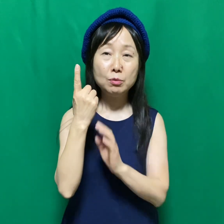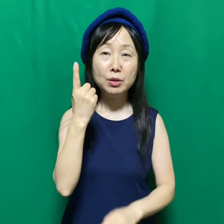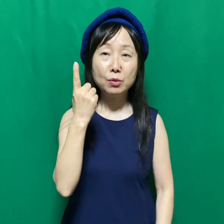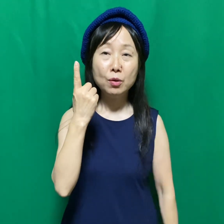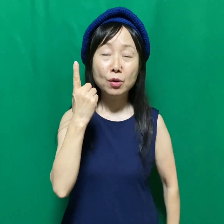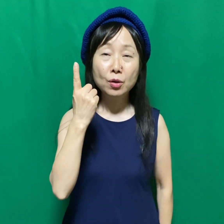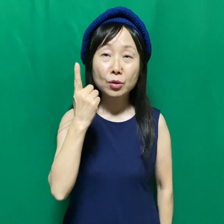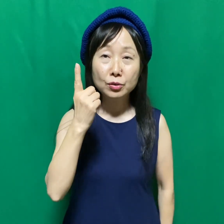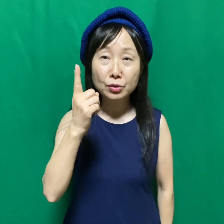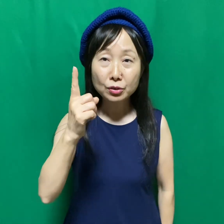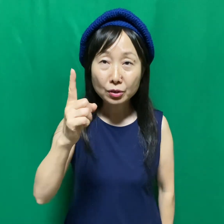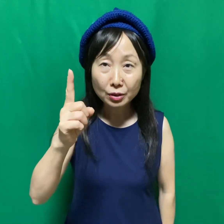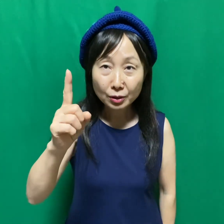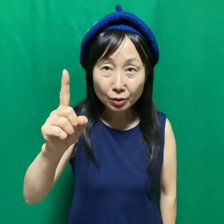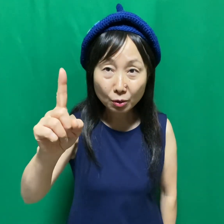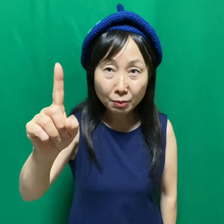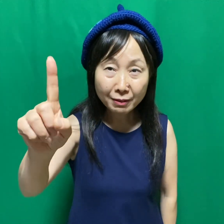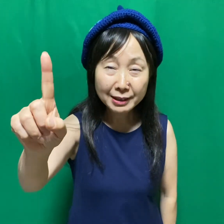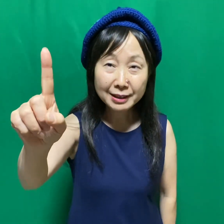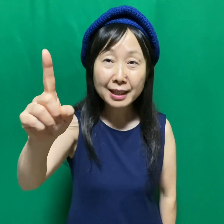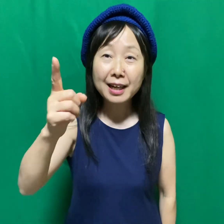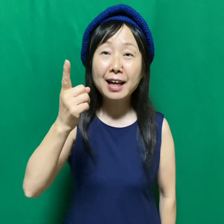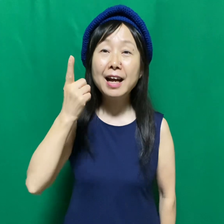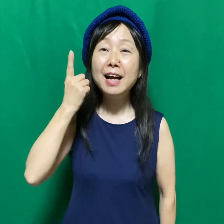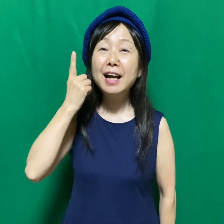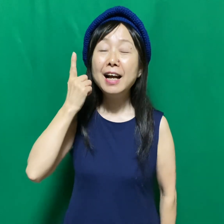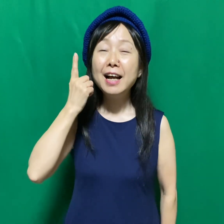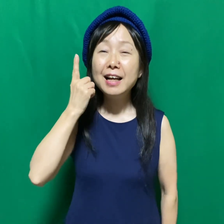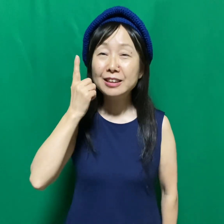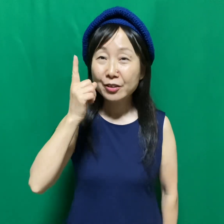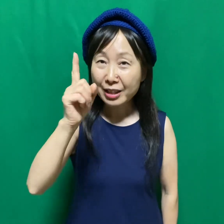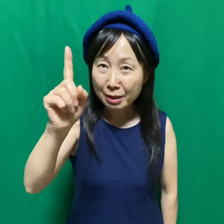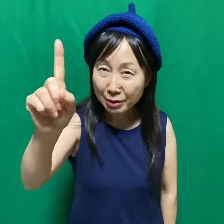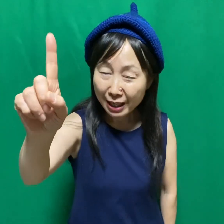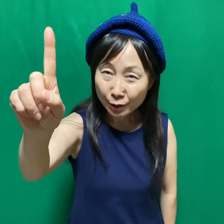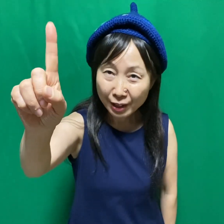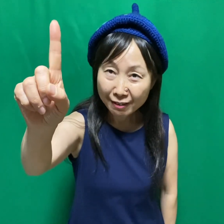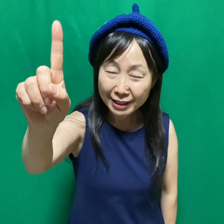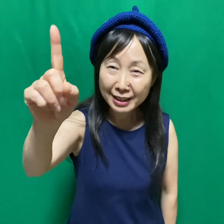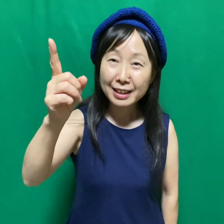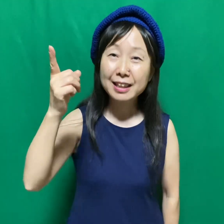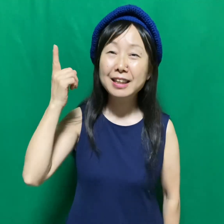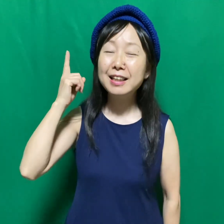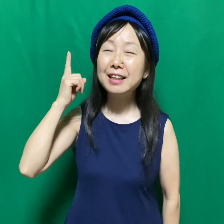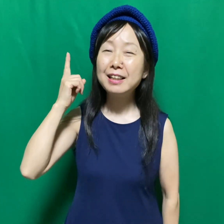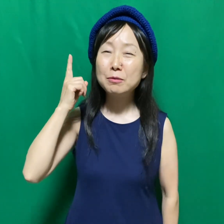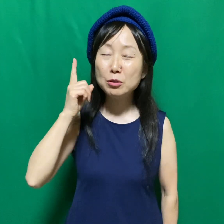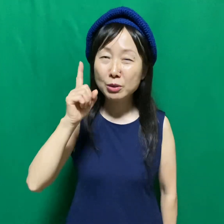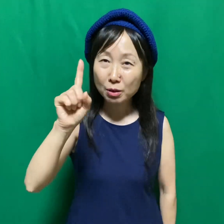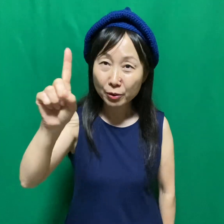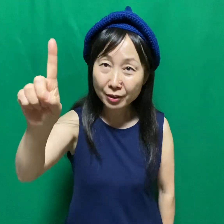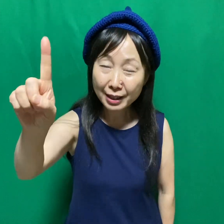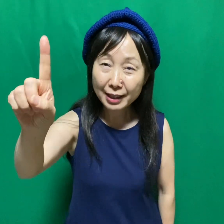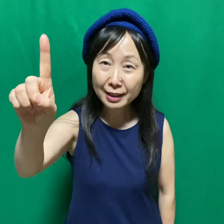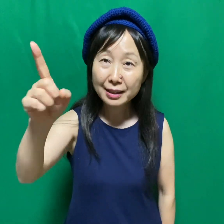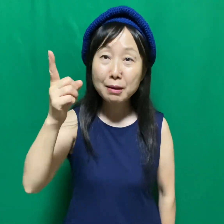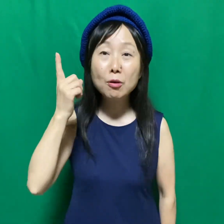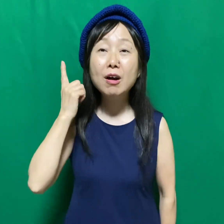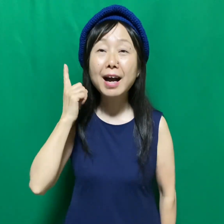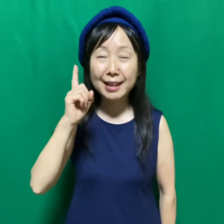をくるっと回しながら、将来未来の側に指を持っていっても明日